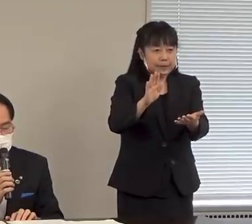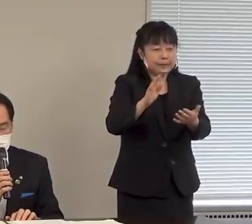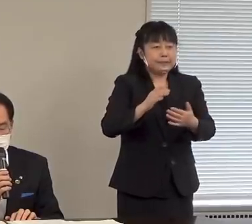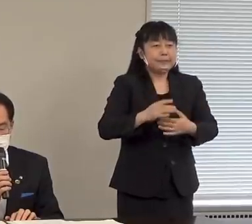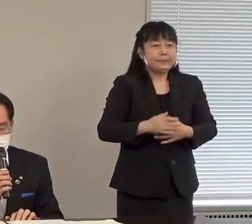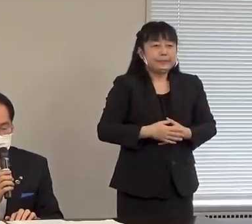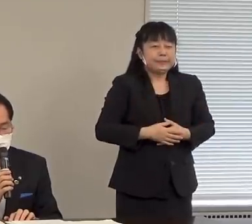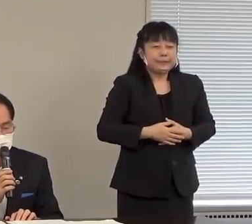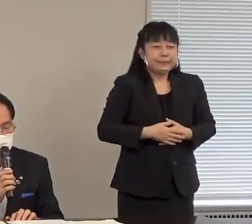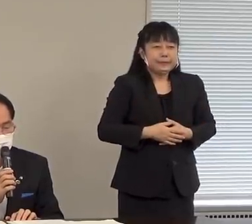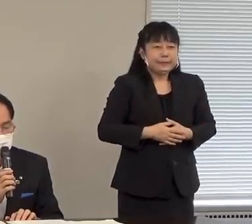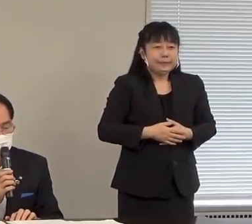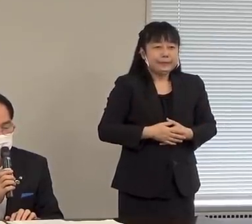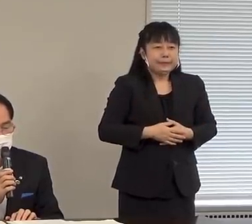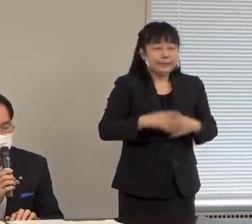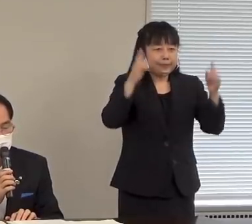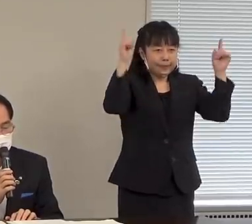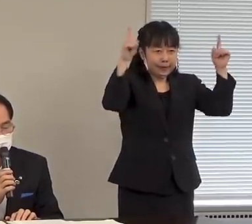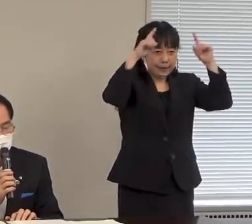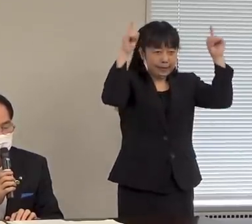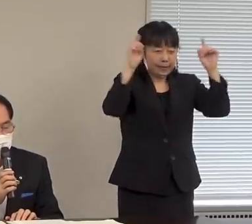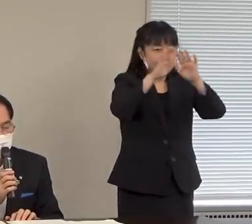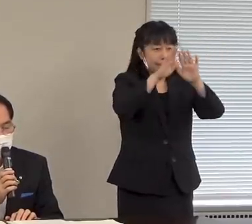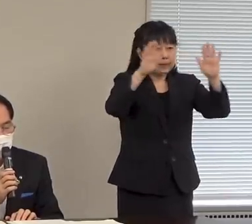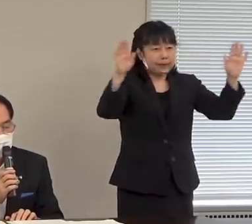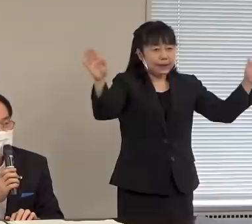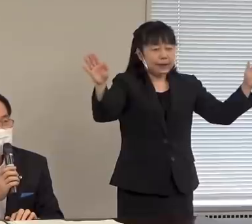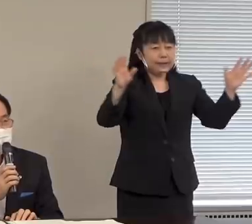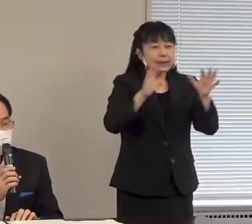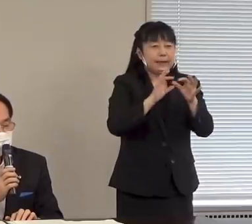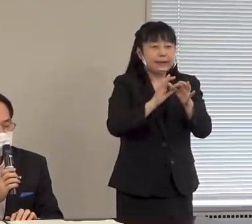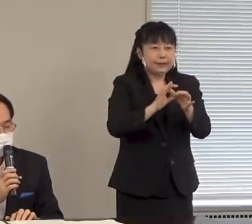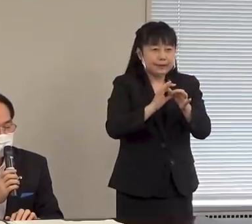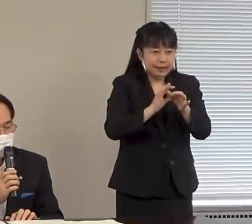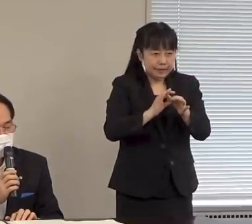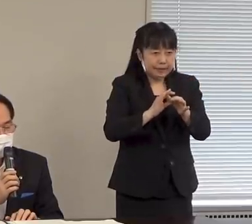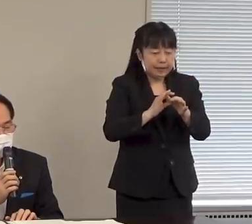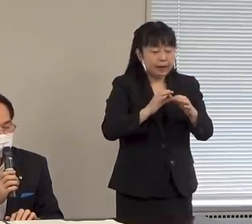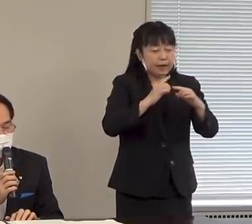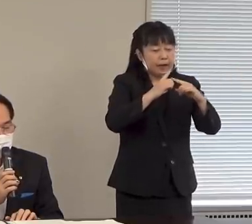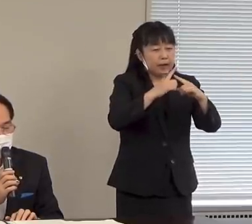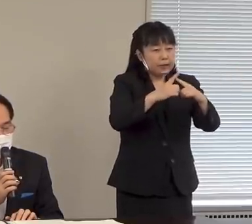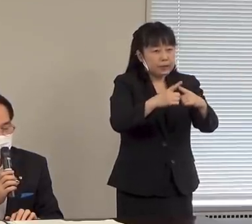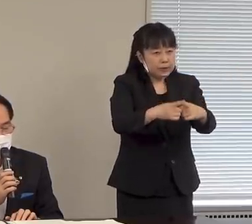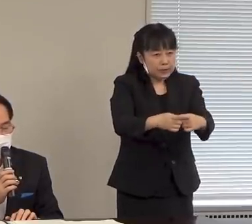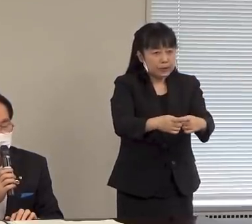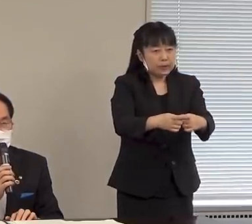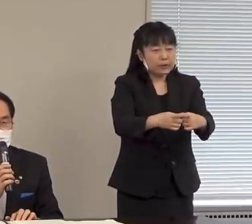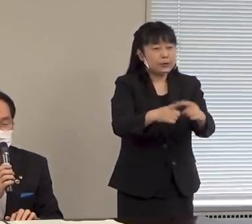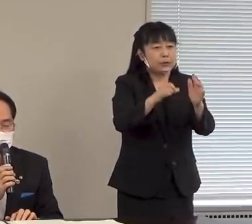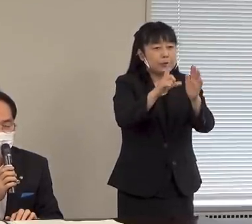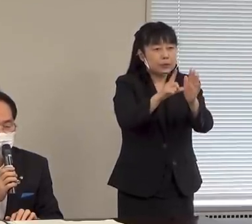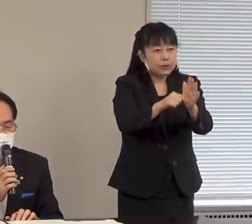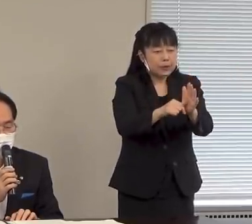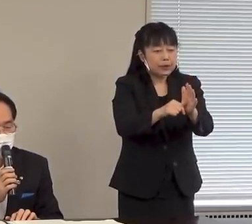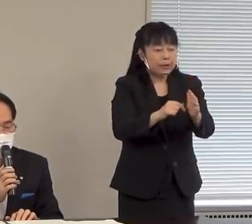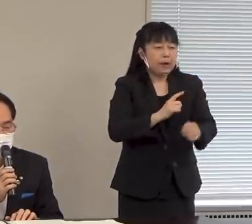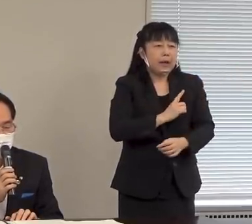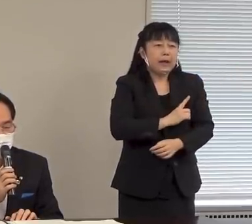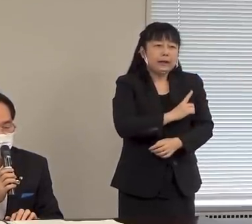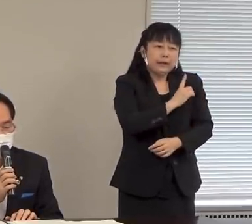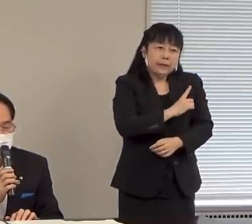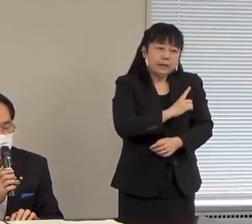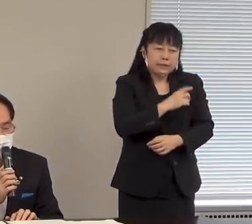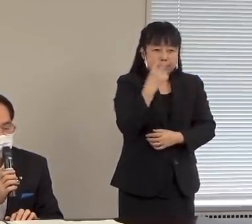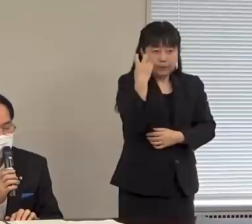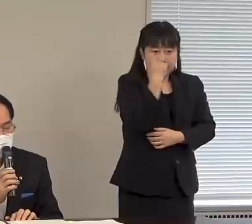にあります通り、イベントの開催にあたっては入場時等に検温を実施し、発熱等の症